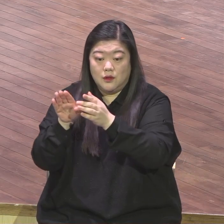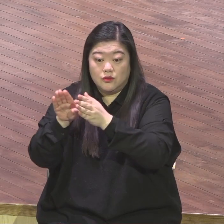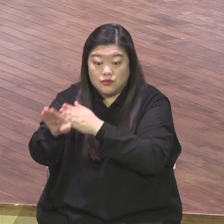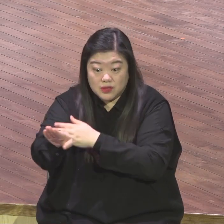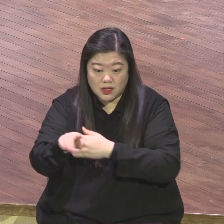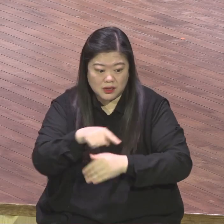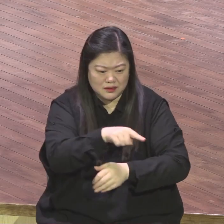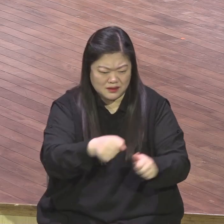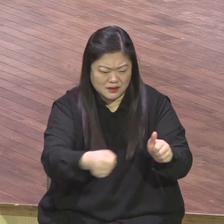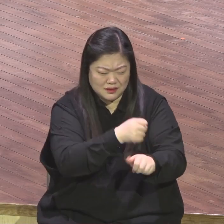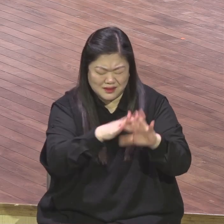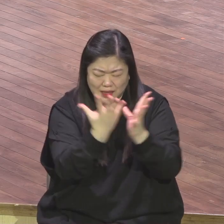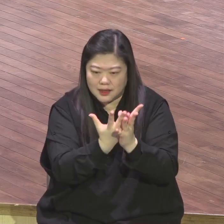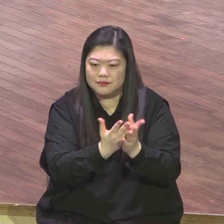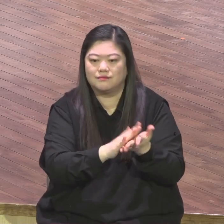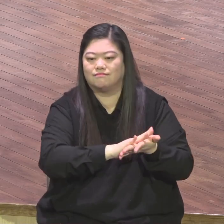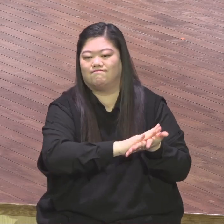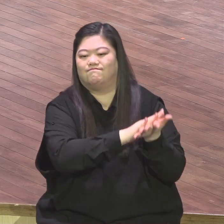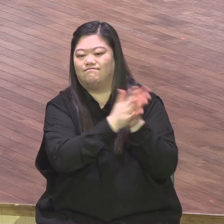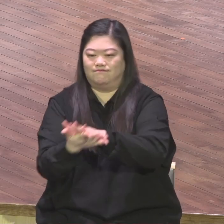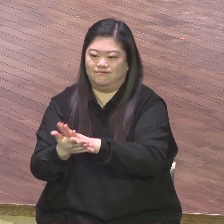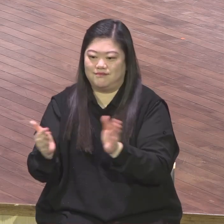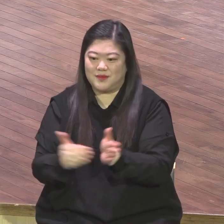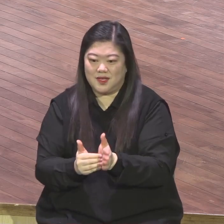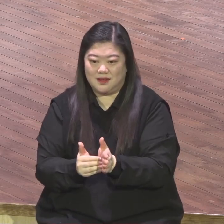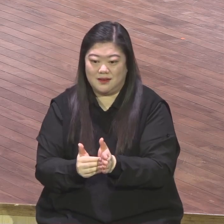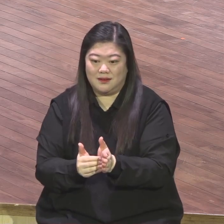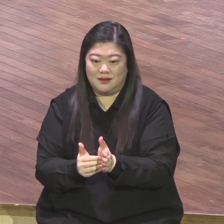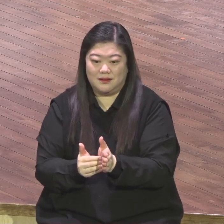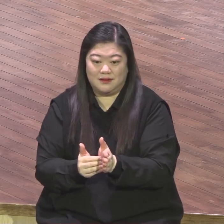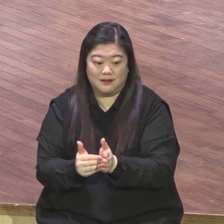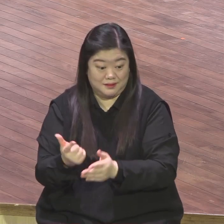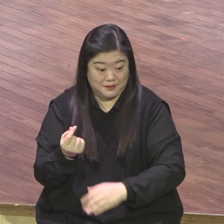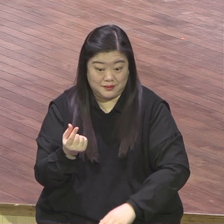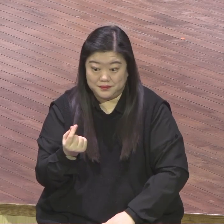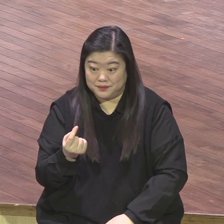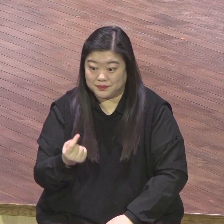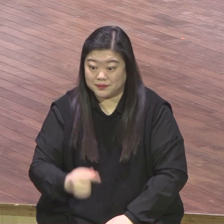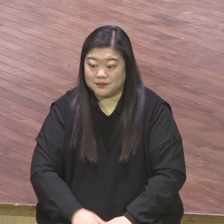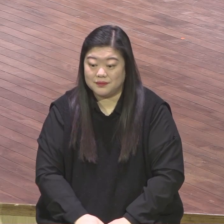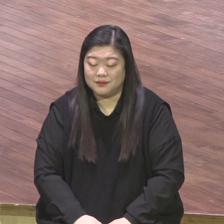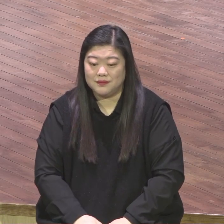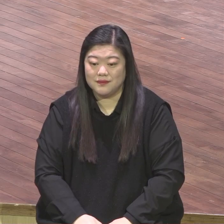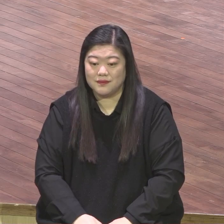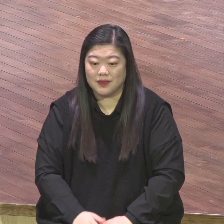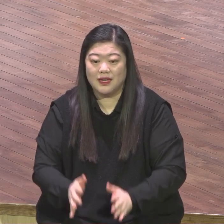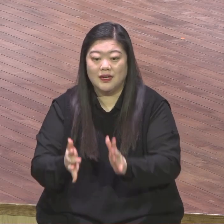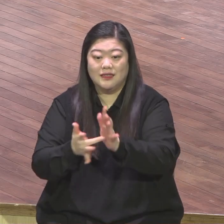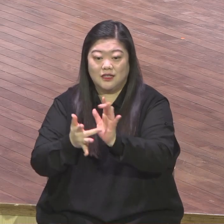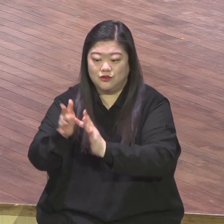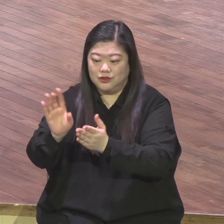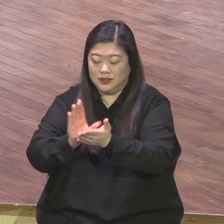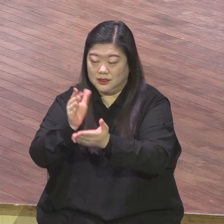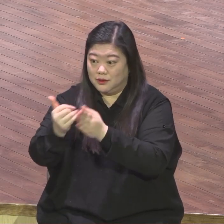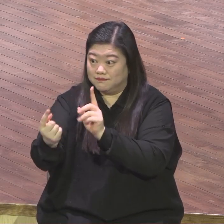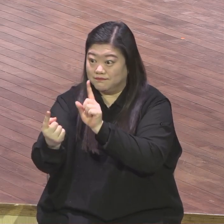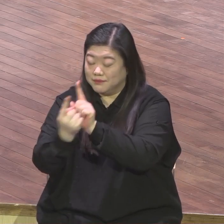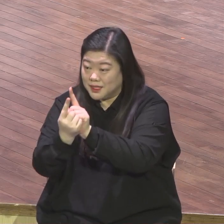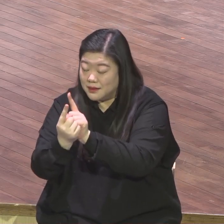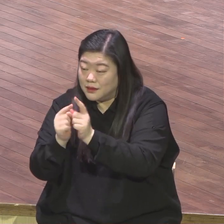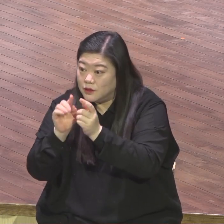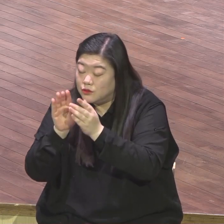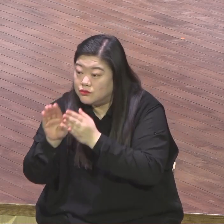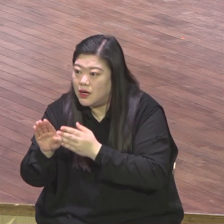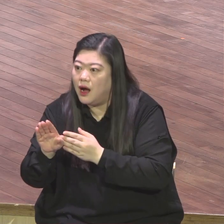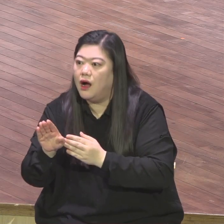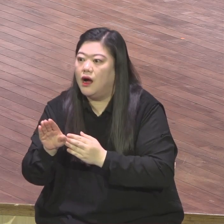확 180도 바뀌어버렸어요. 완전히 바뀌어버렸어요. 그리스도 예수 안에 감추어진